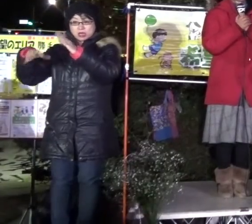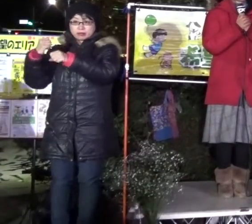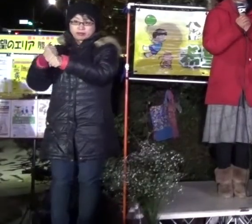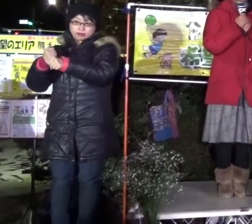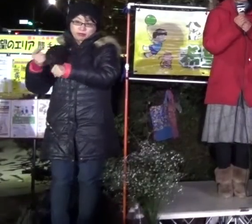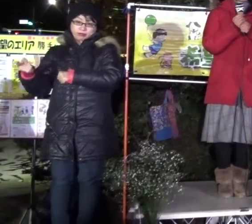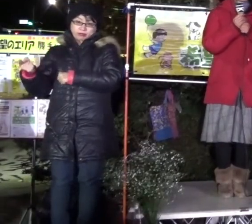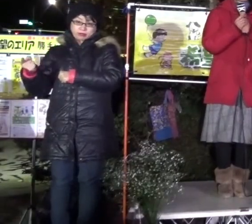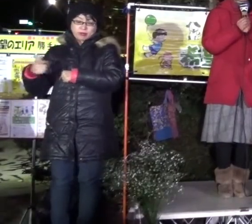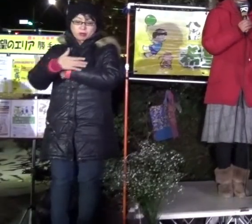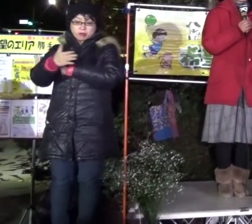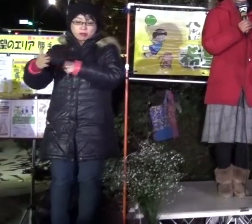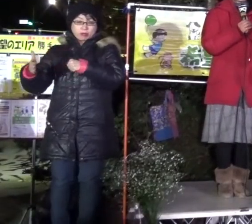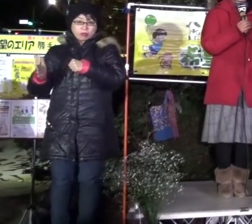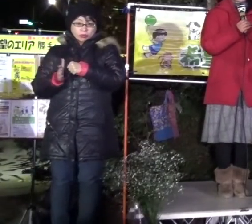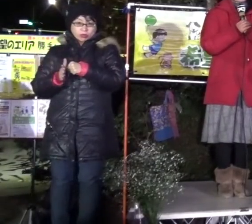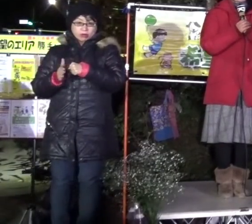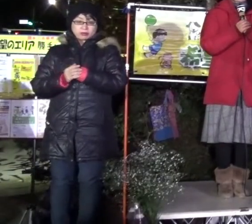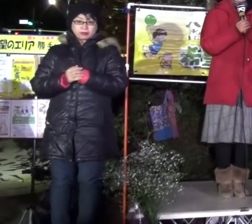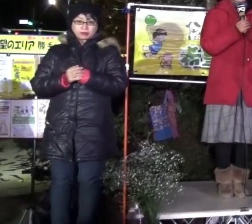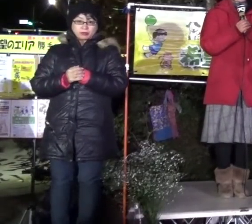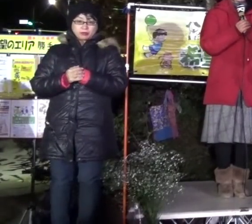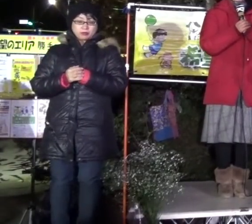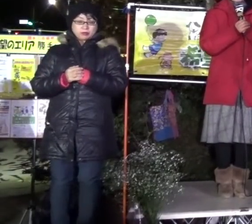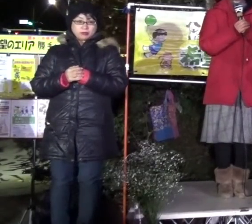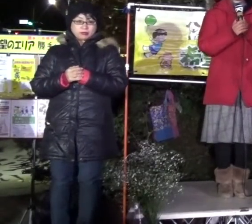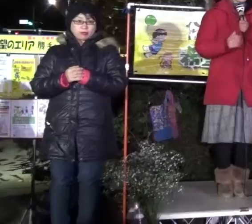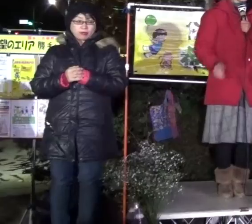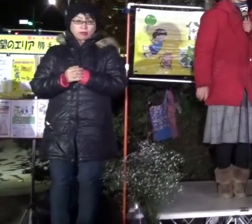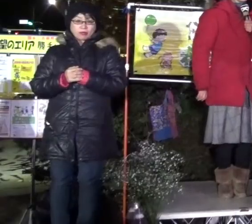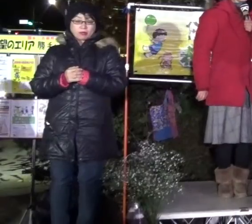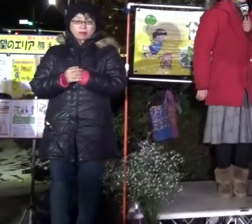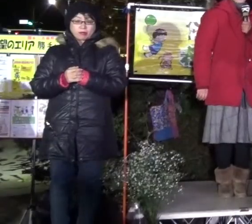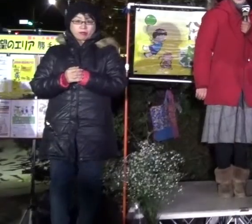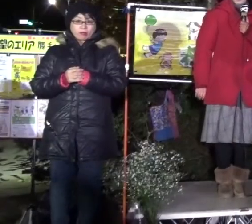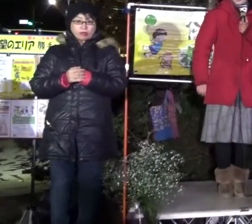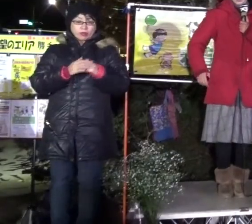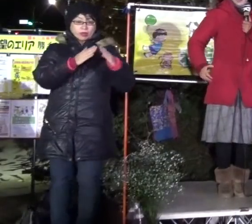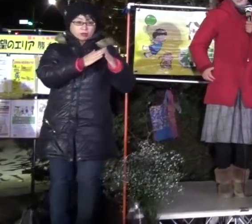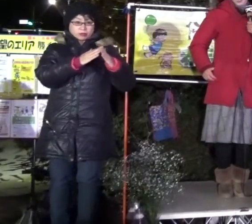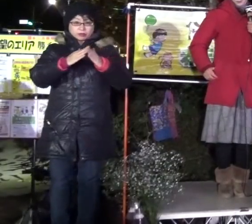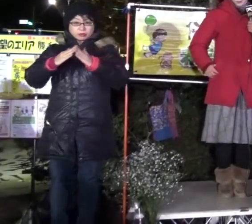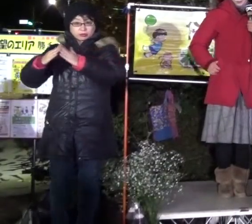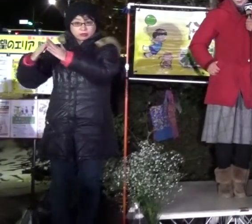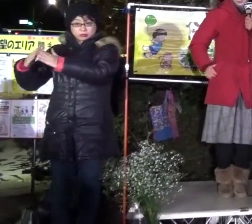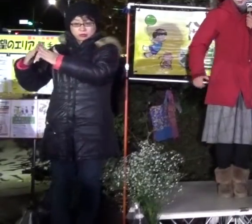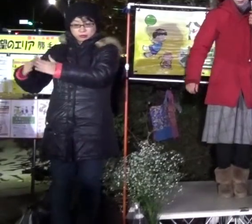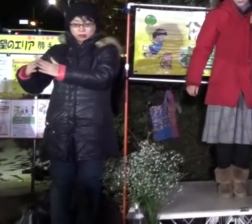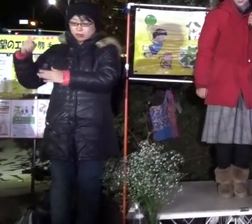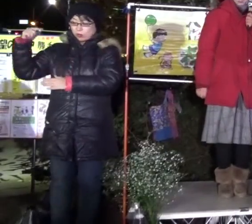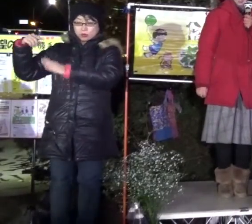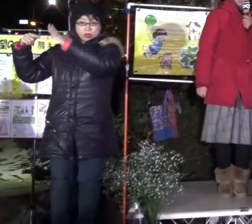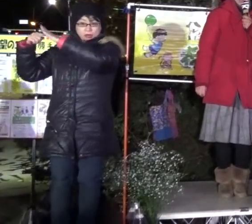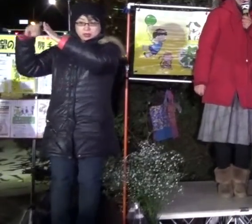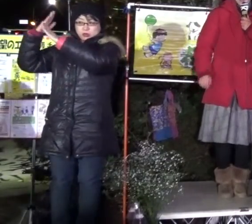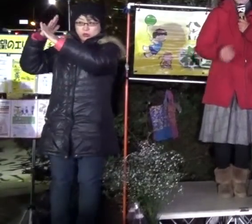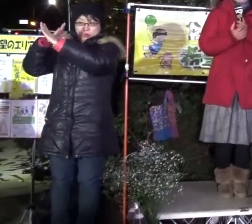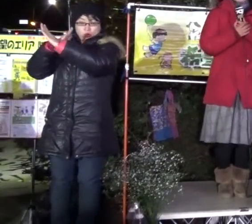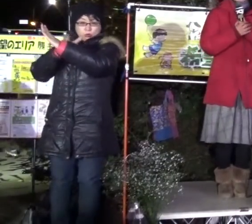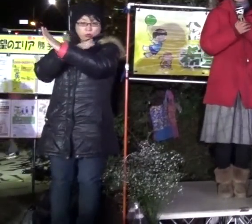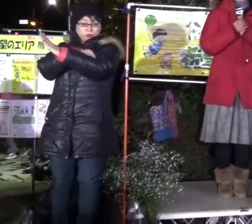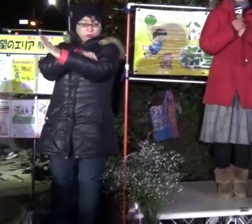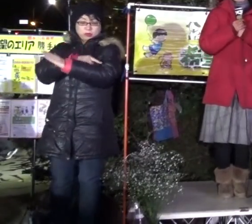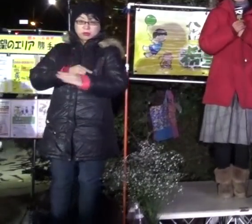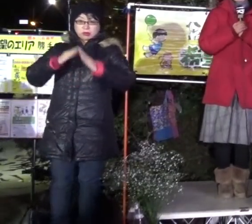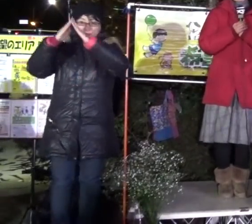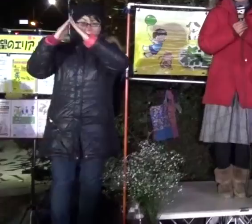はセーフティーゾーンって言ってたんですけど、全然危なくて、で移動してどんどん下へ下がってきて、で今のあ